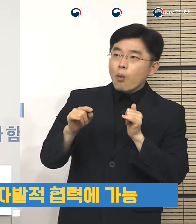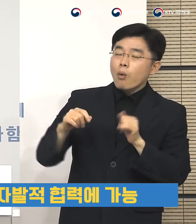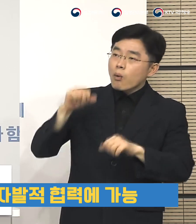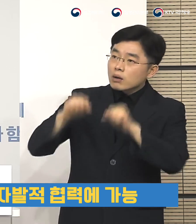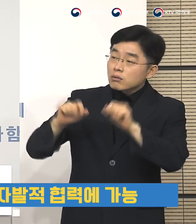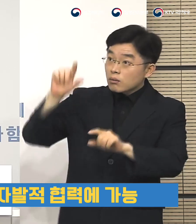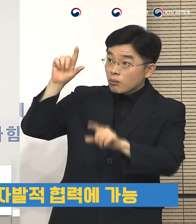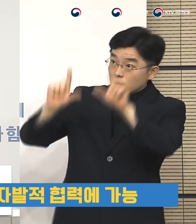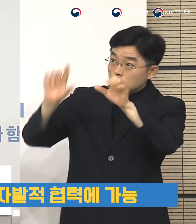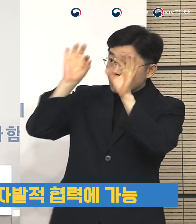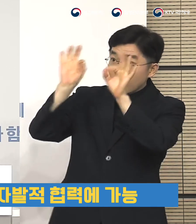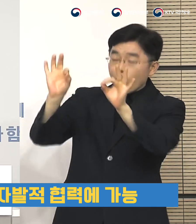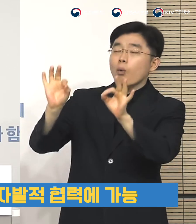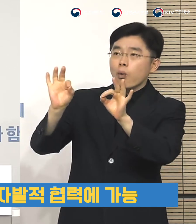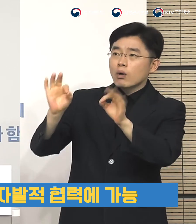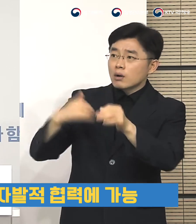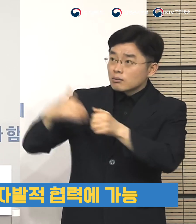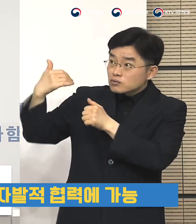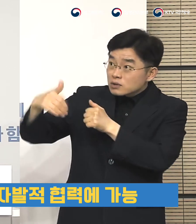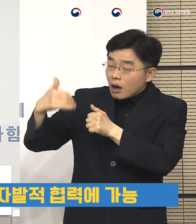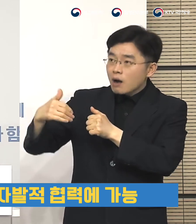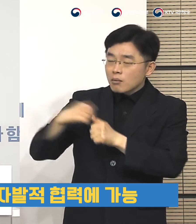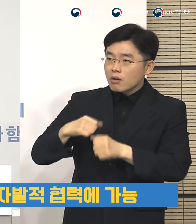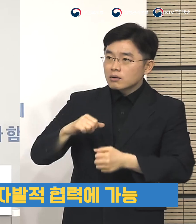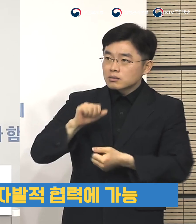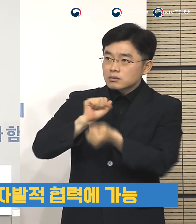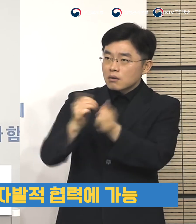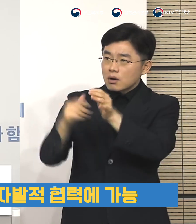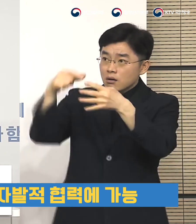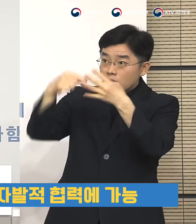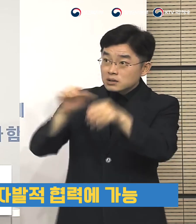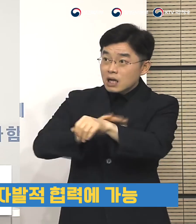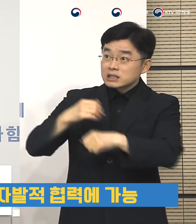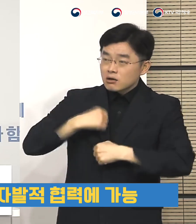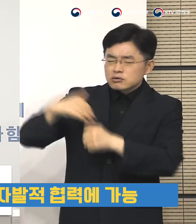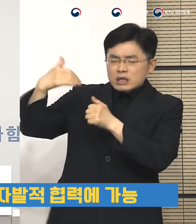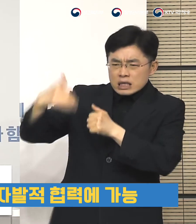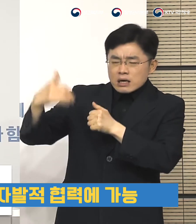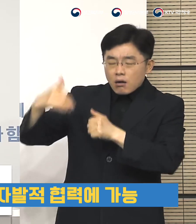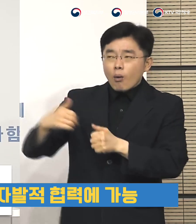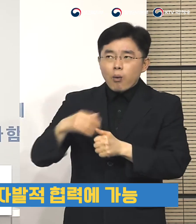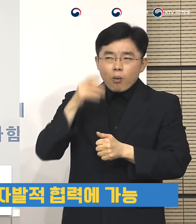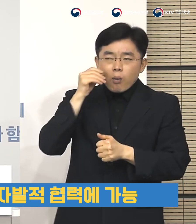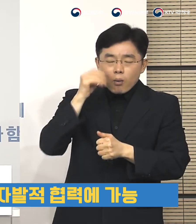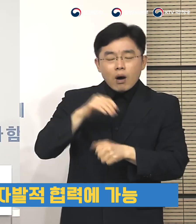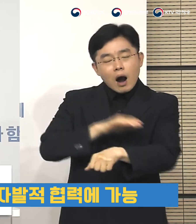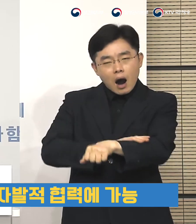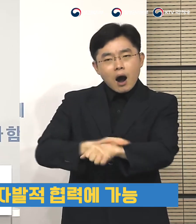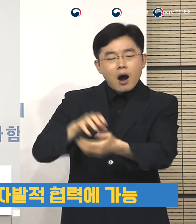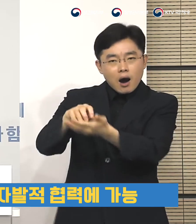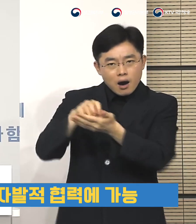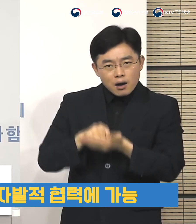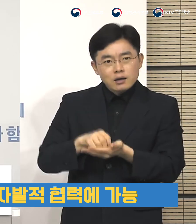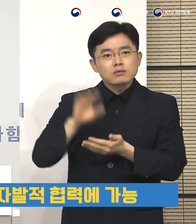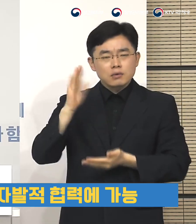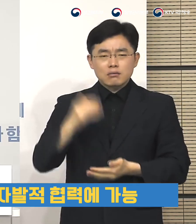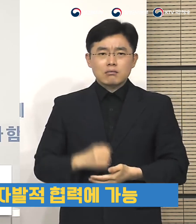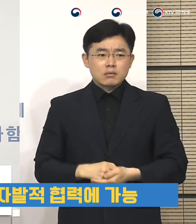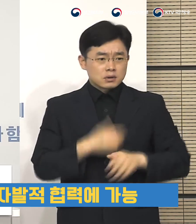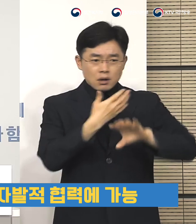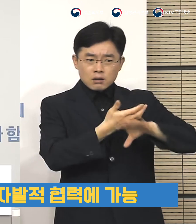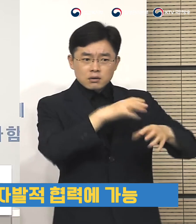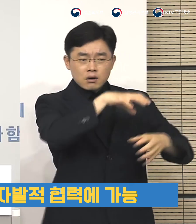방역 당국자들의 권고와 지침에 따라서 정말 다른 어떤 나라들의 그 강제적인